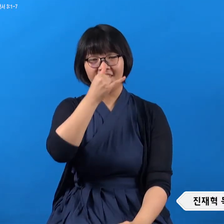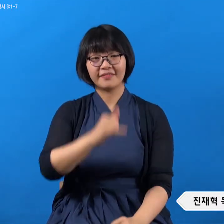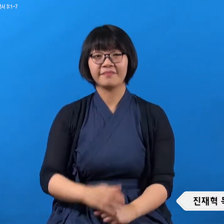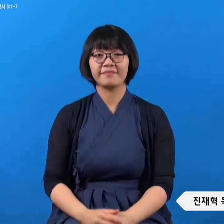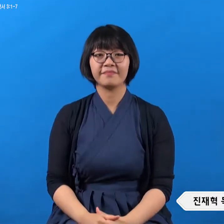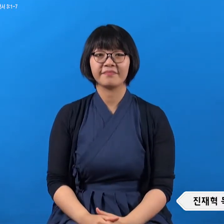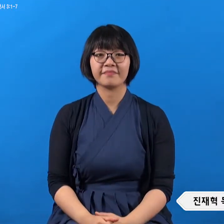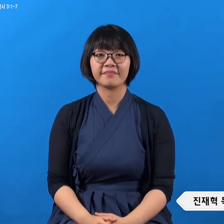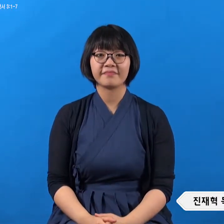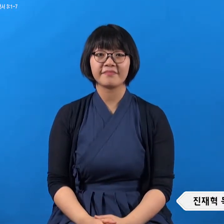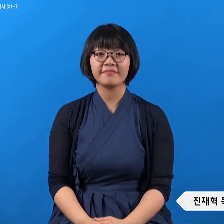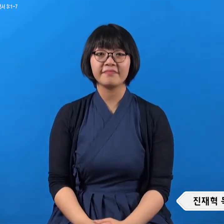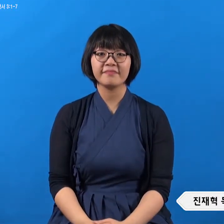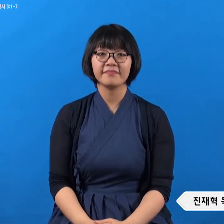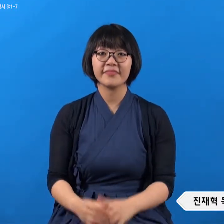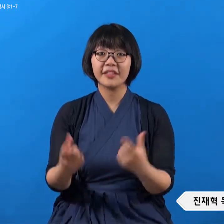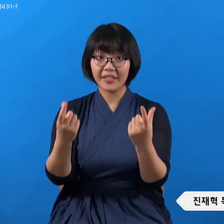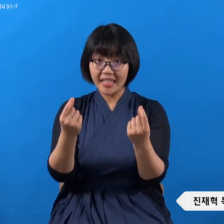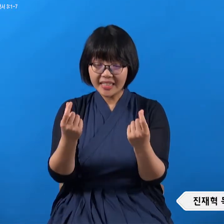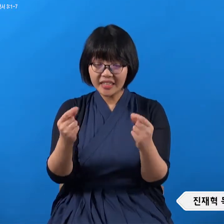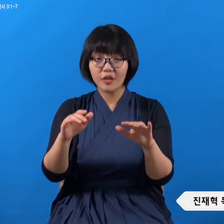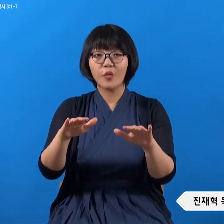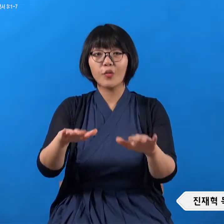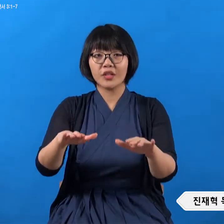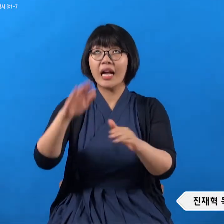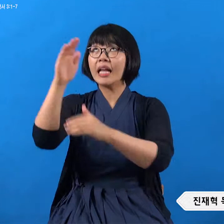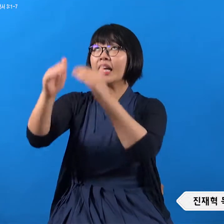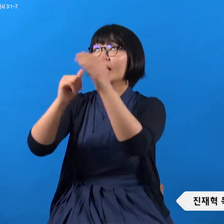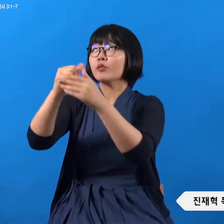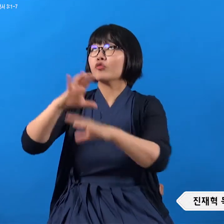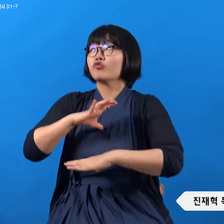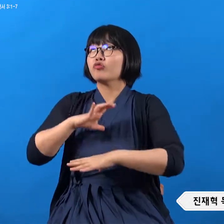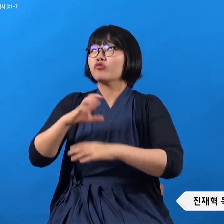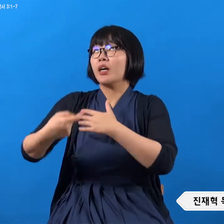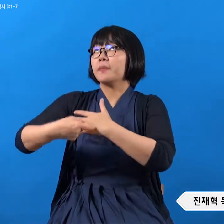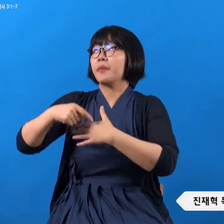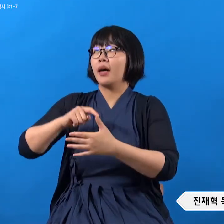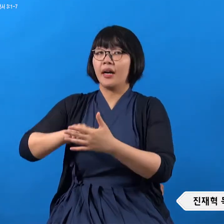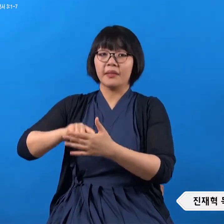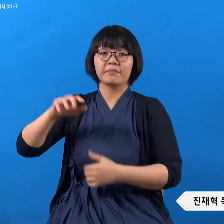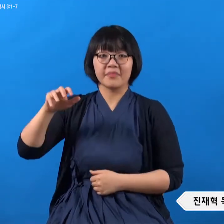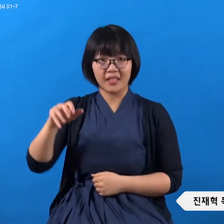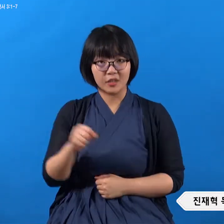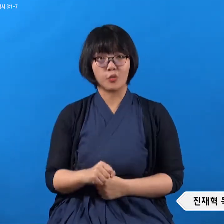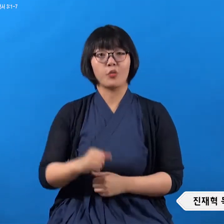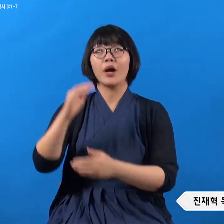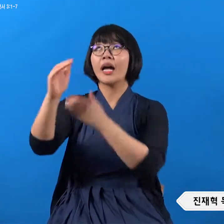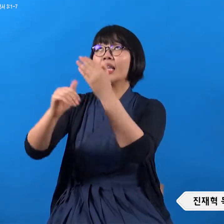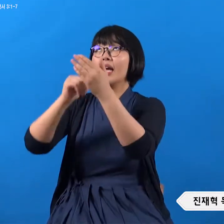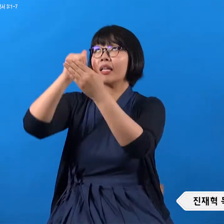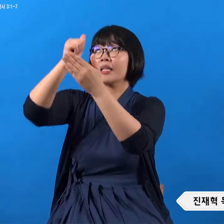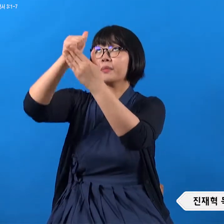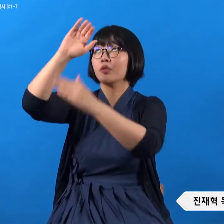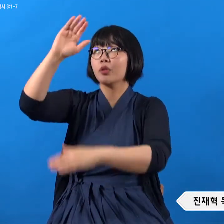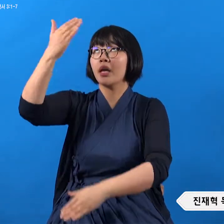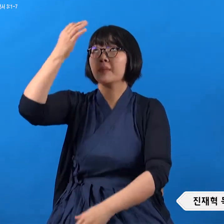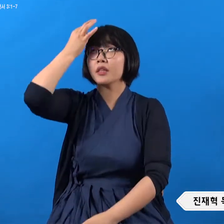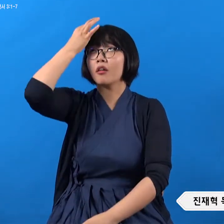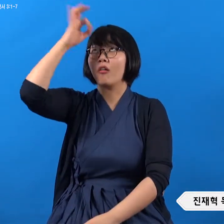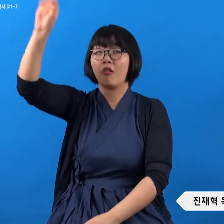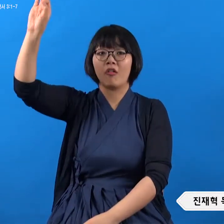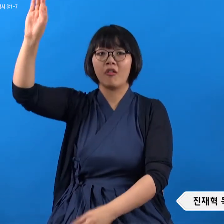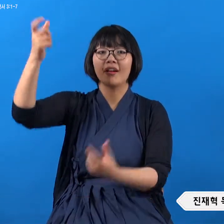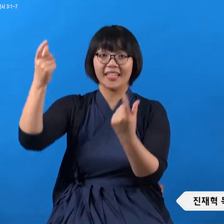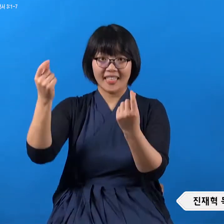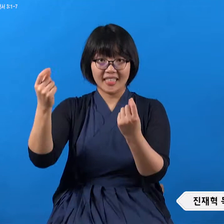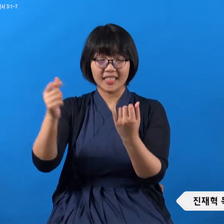것들을 말씀하고 계신 것처럼 오늘 그 하나님을 두려워하며 하나님을 하나님으로 인정하는 아내의